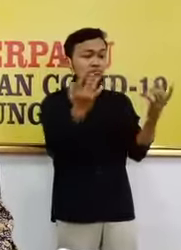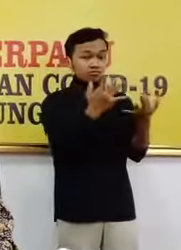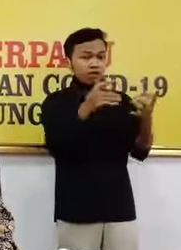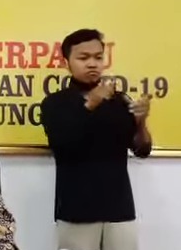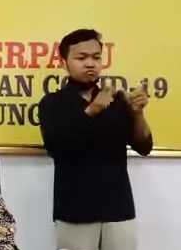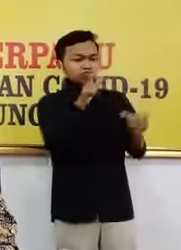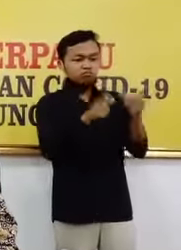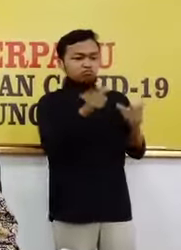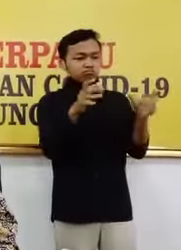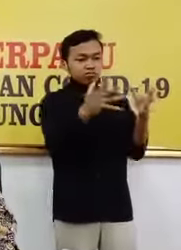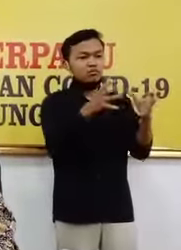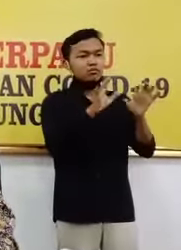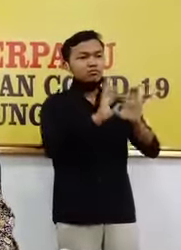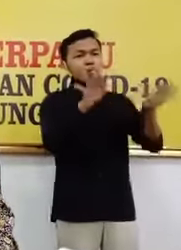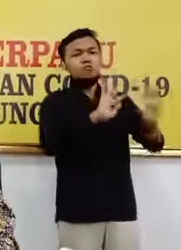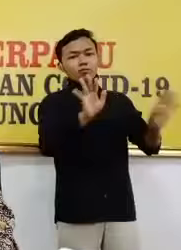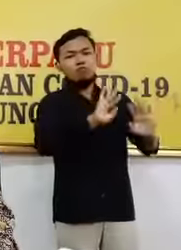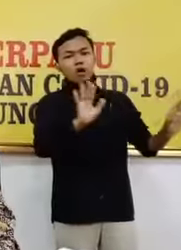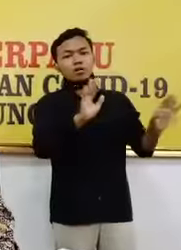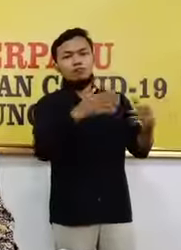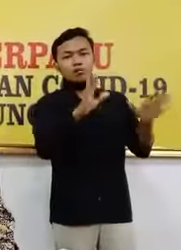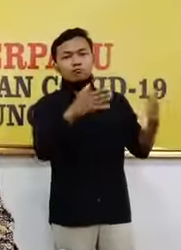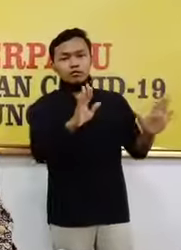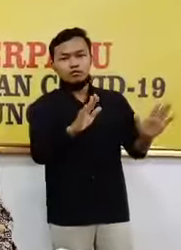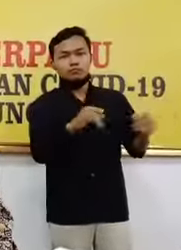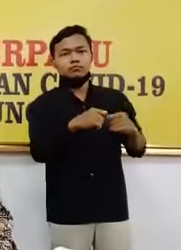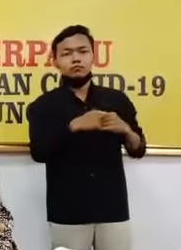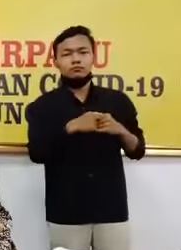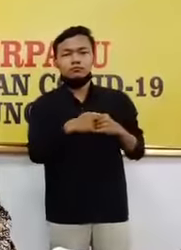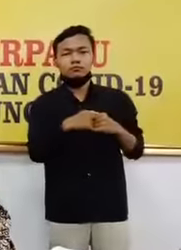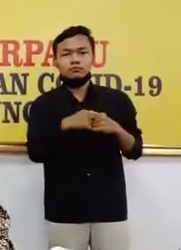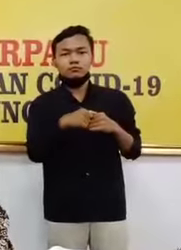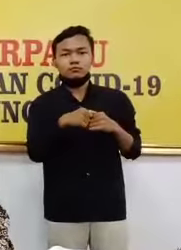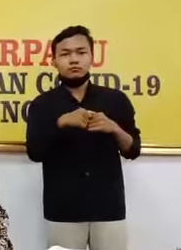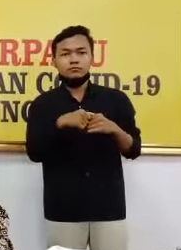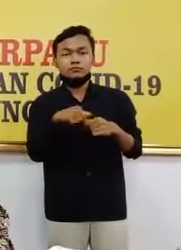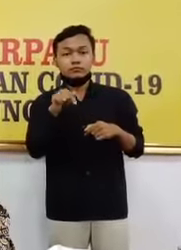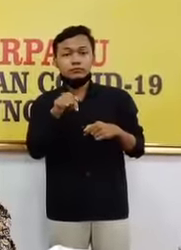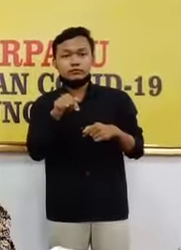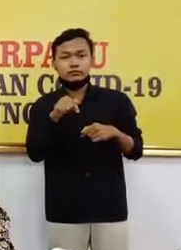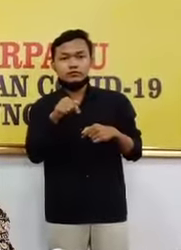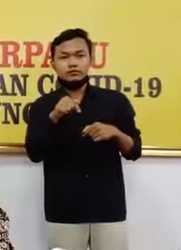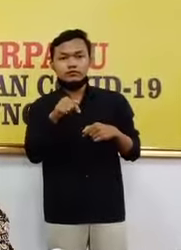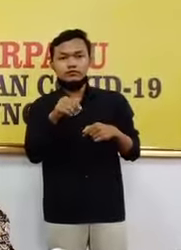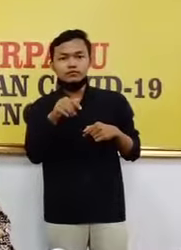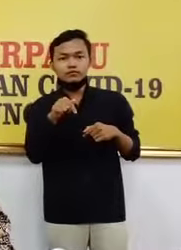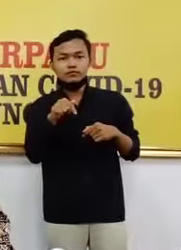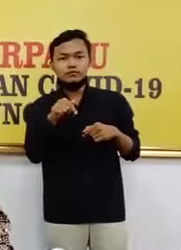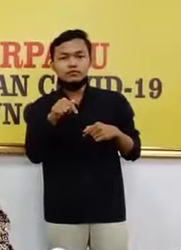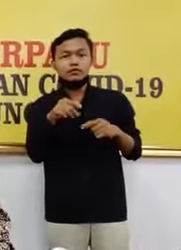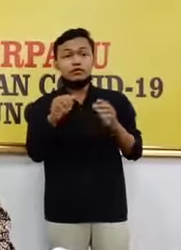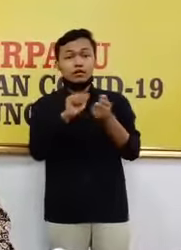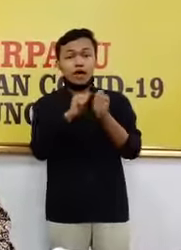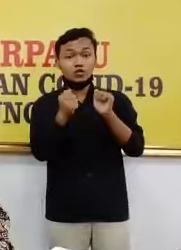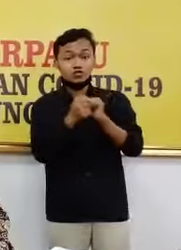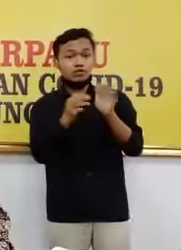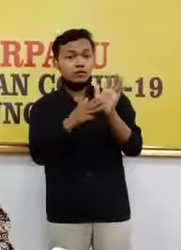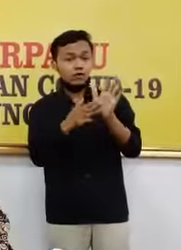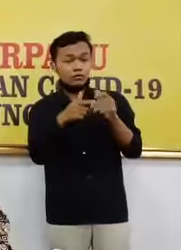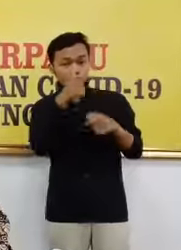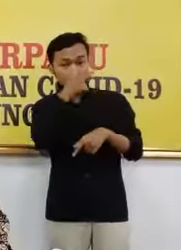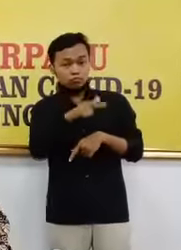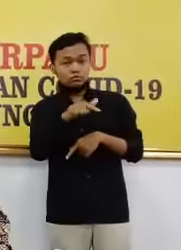penyelidikan epidemiologis dengan melihat situasi kasus yang ada di Provinsi Lampung,